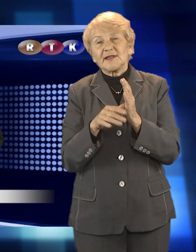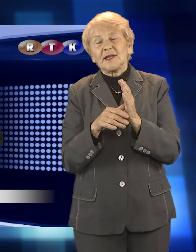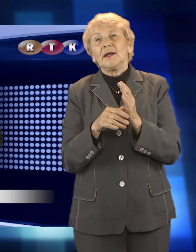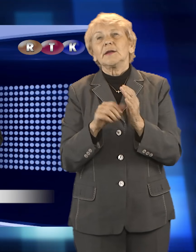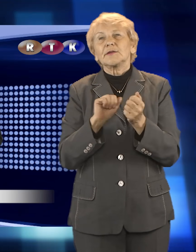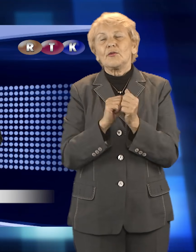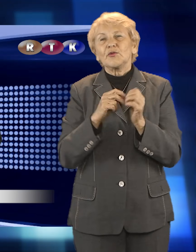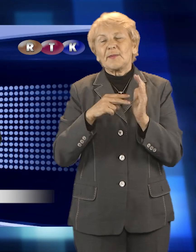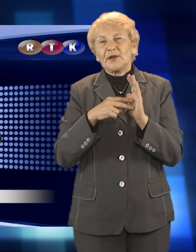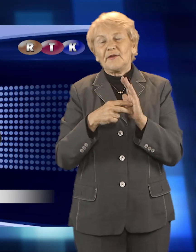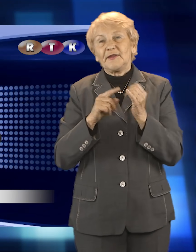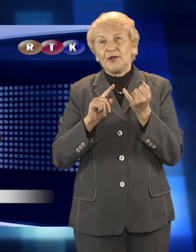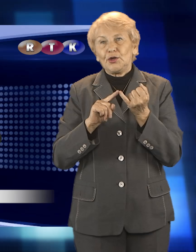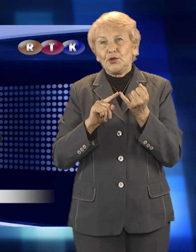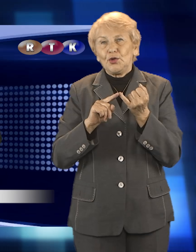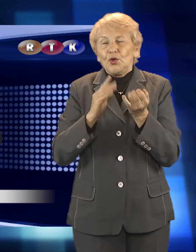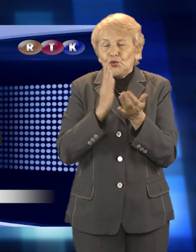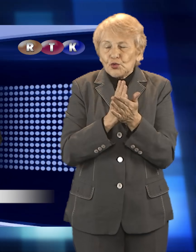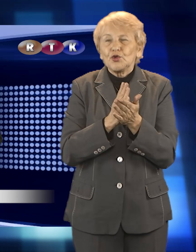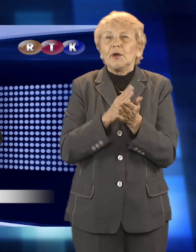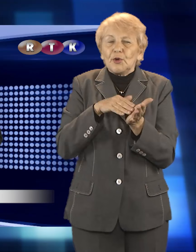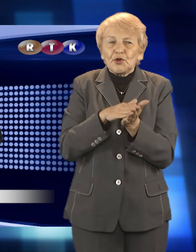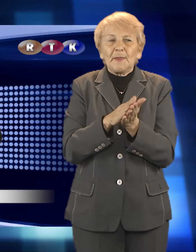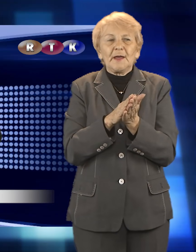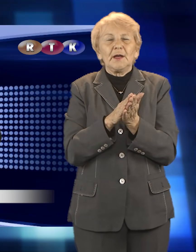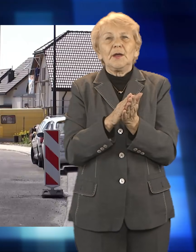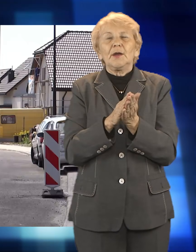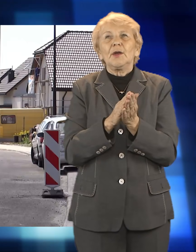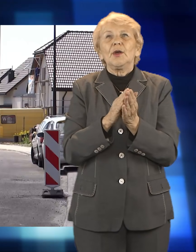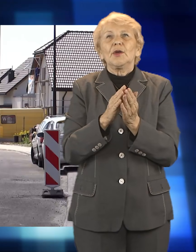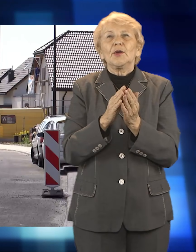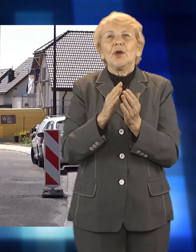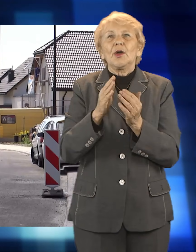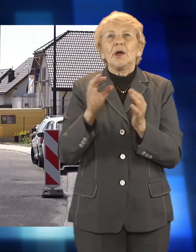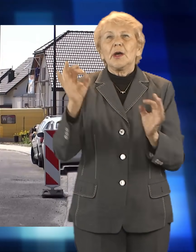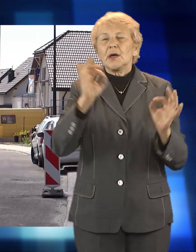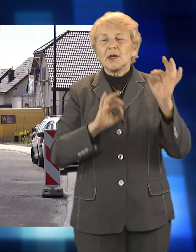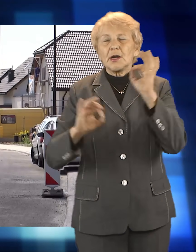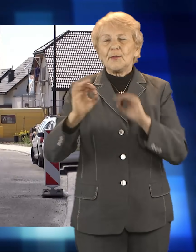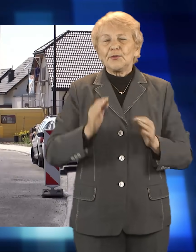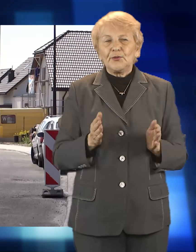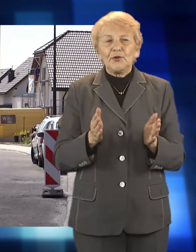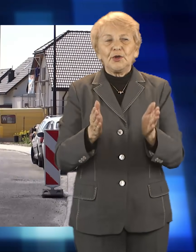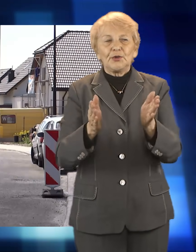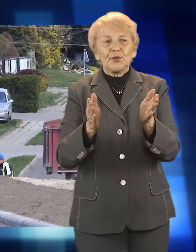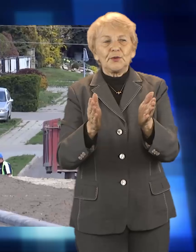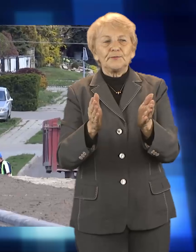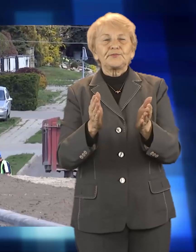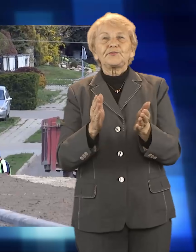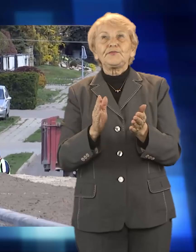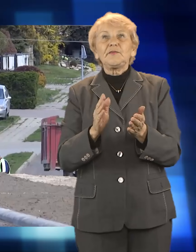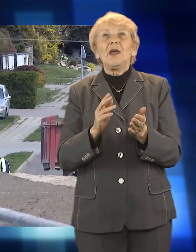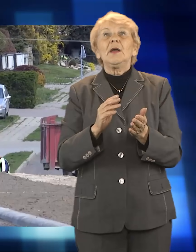kolejne dzięki wsparciu z funduszy dróg samorządowych ruszą już niebawem w ramach funduszy dróg samorządowych miasto